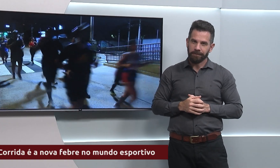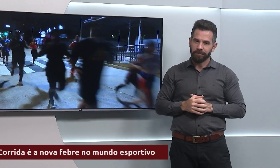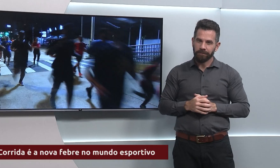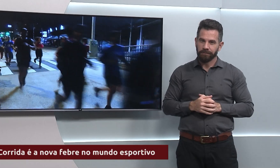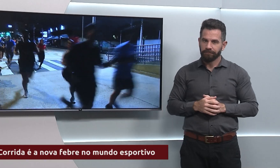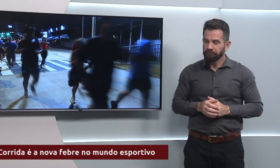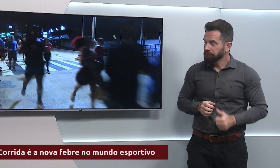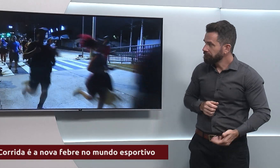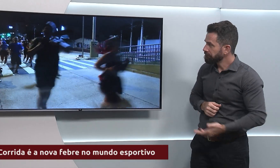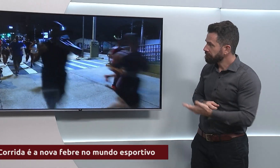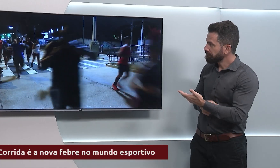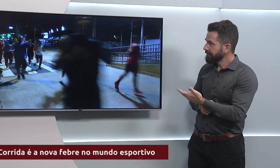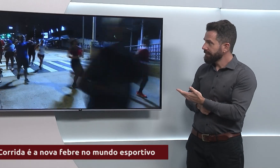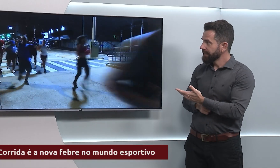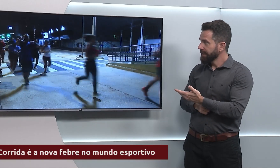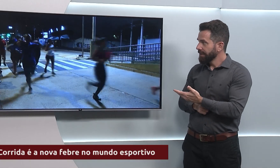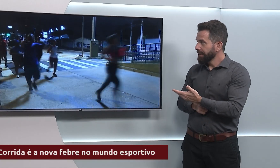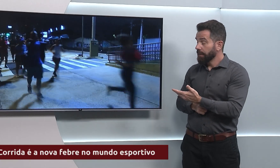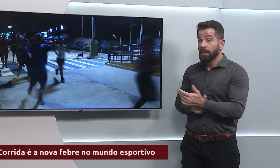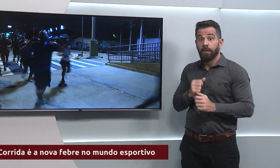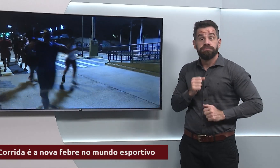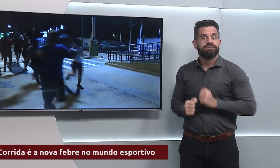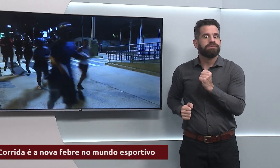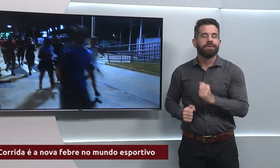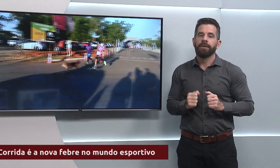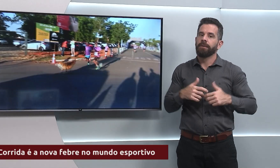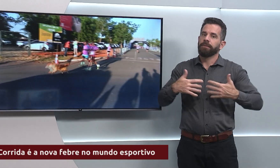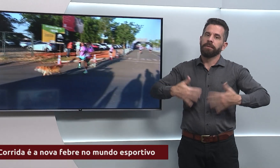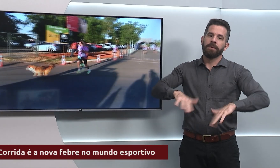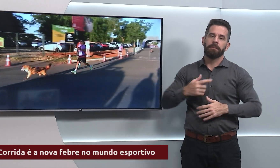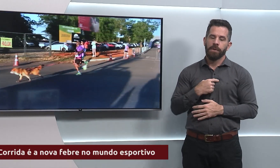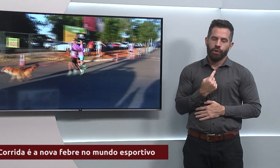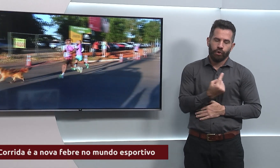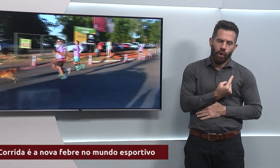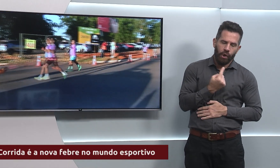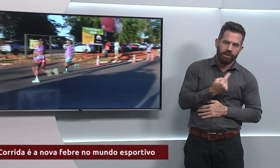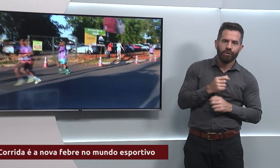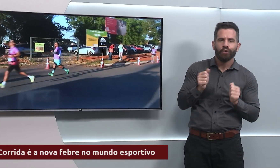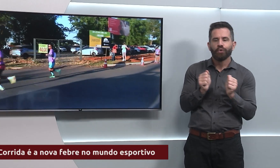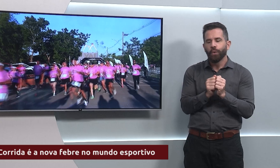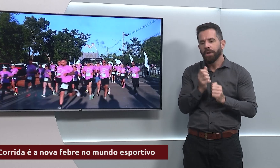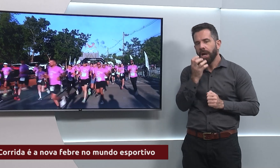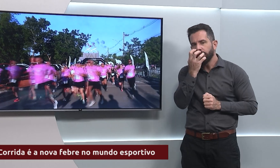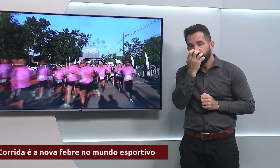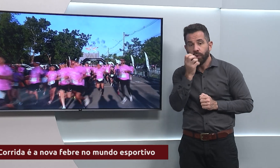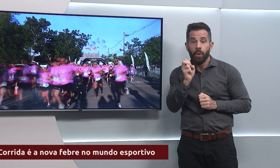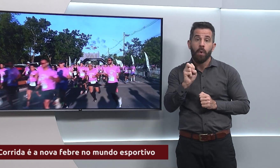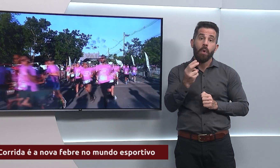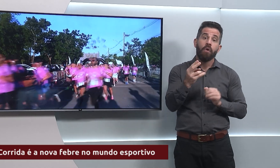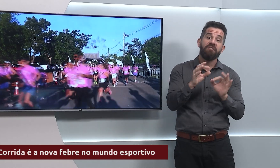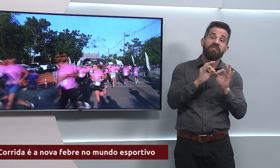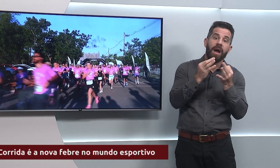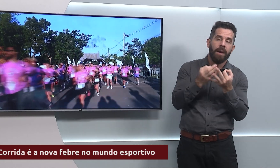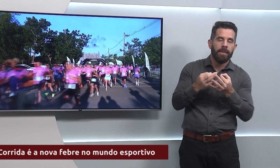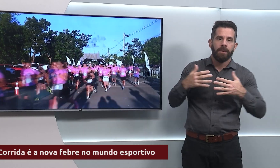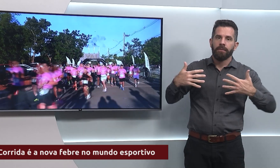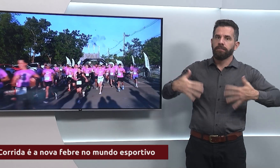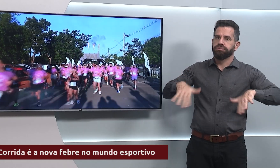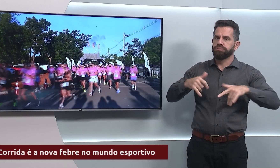Correr virou um fenômeno. Seja sozinho, com pets ou em família, a prática movimenta multidões nos dias de